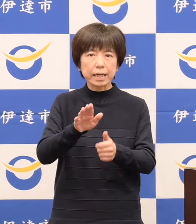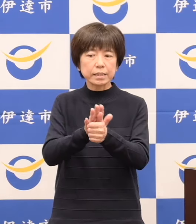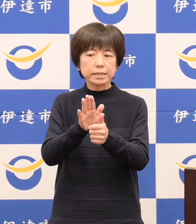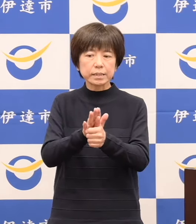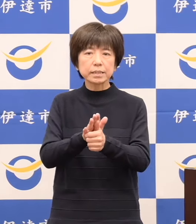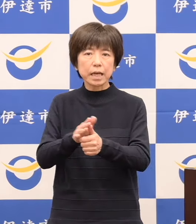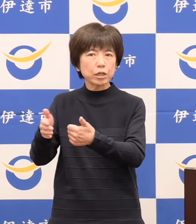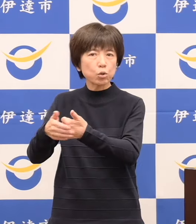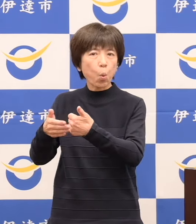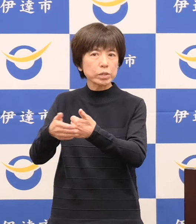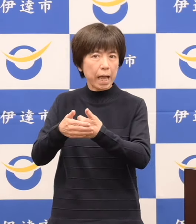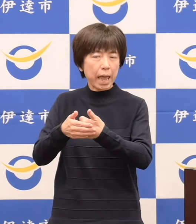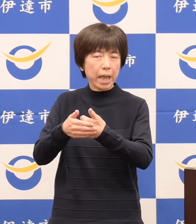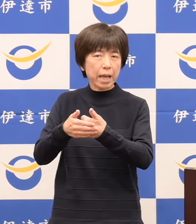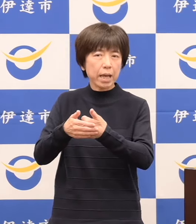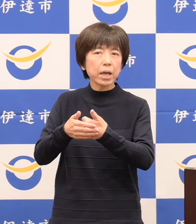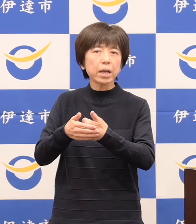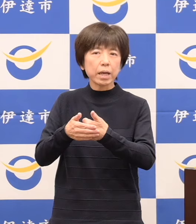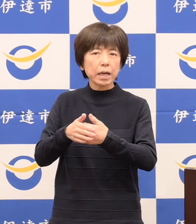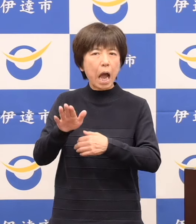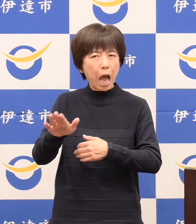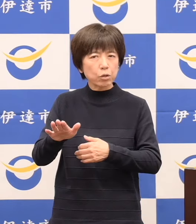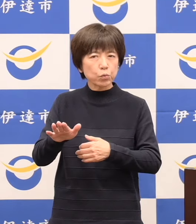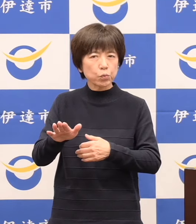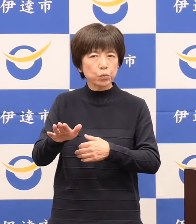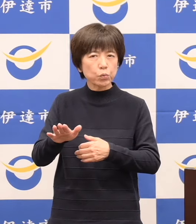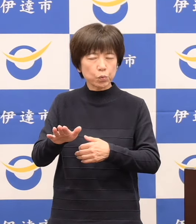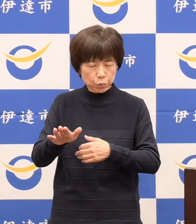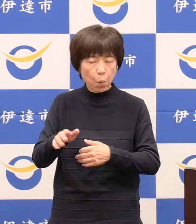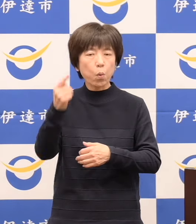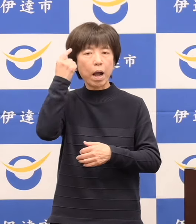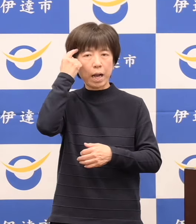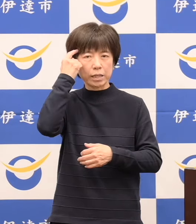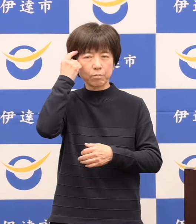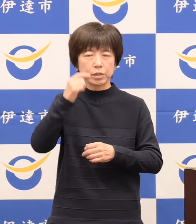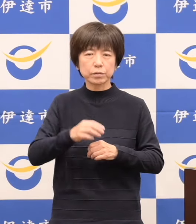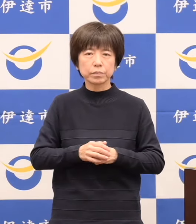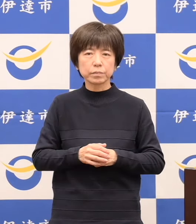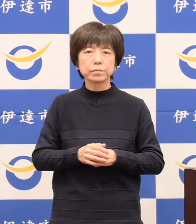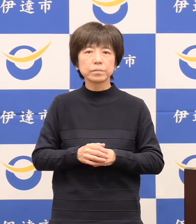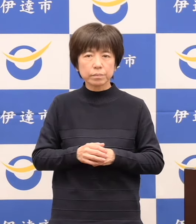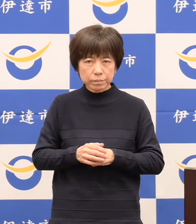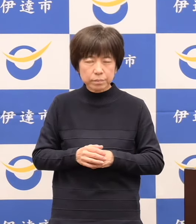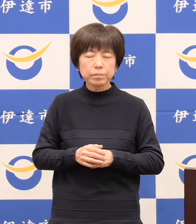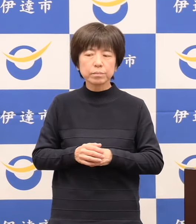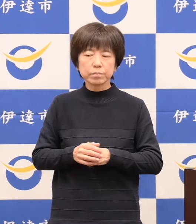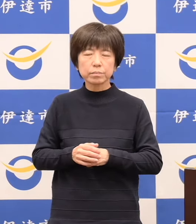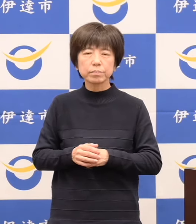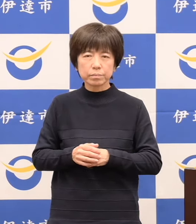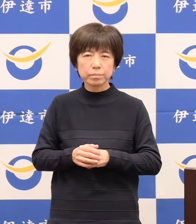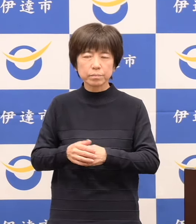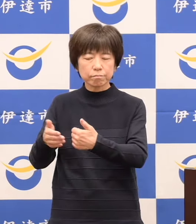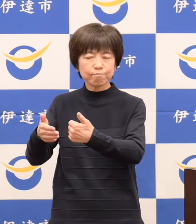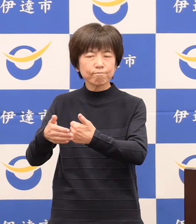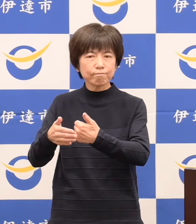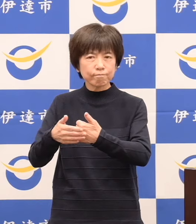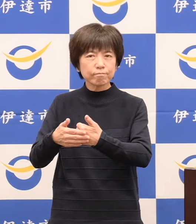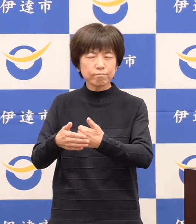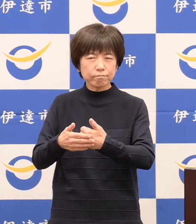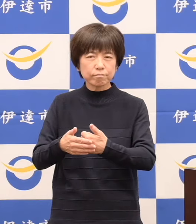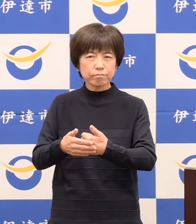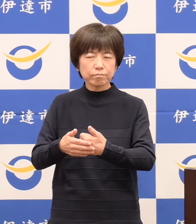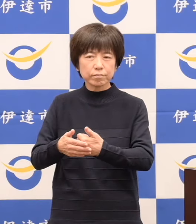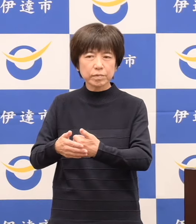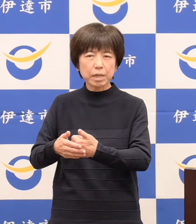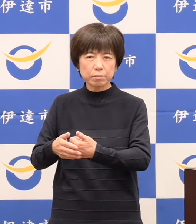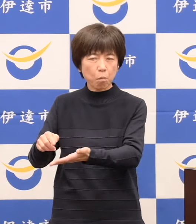請があるのかなというふうに考えておりますので、支援要請があった場合には市としましても